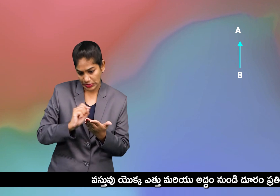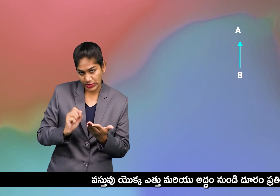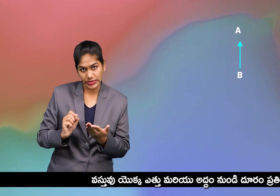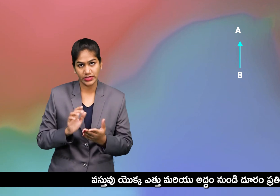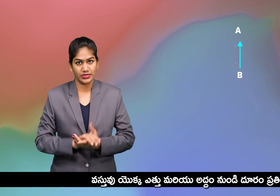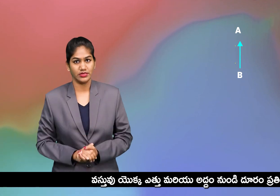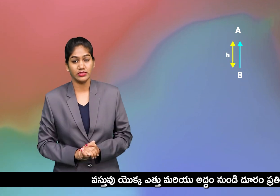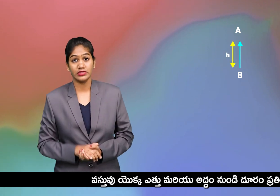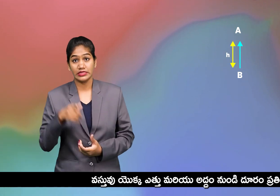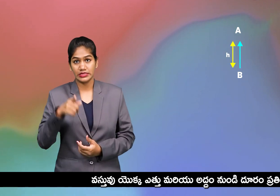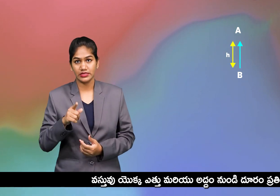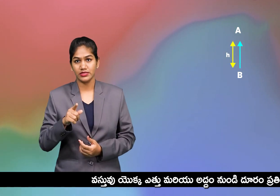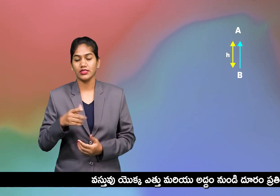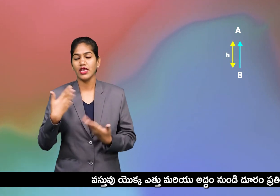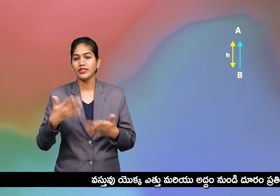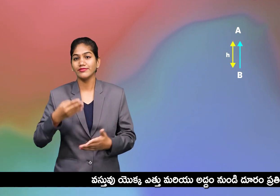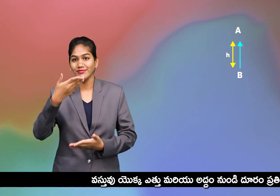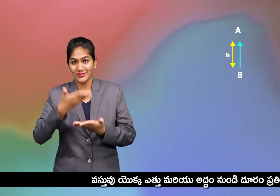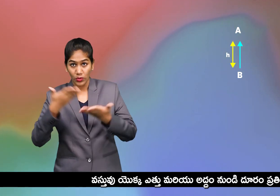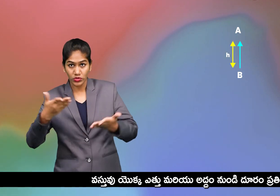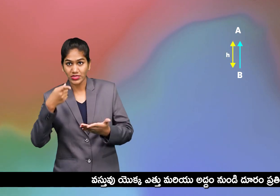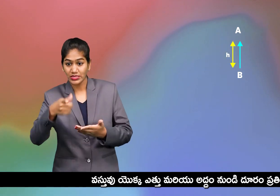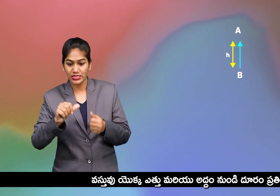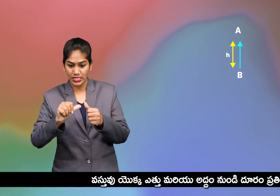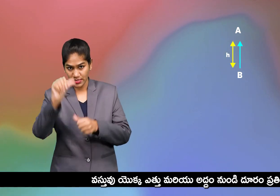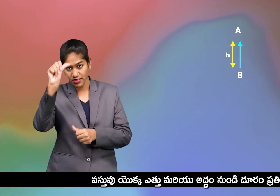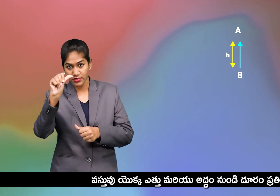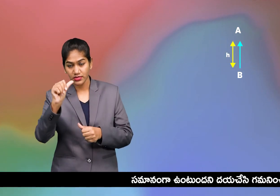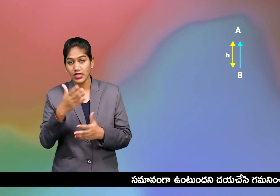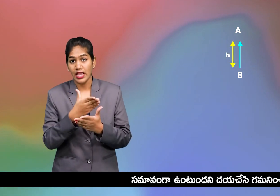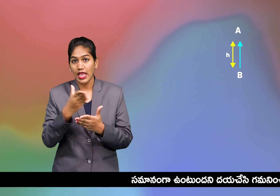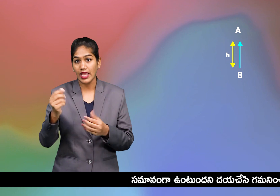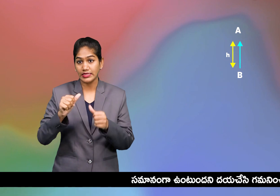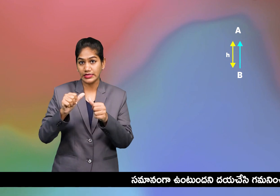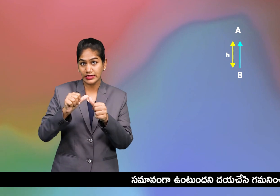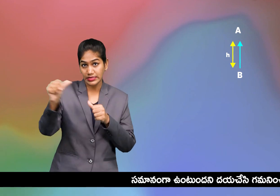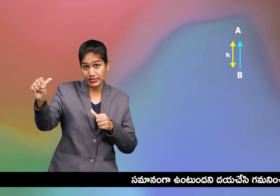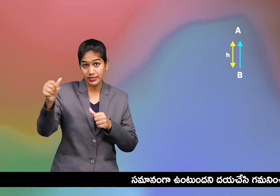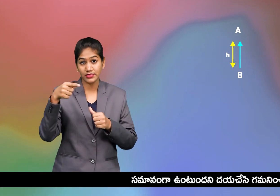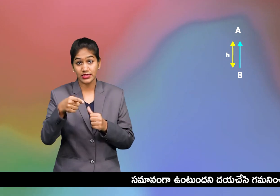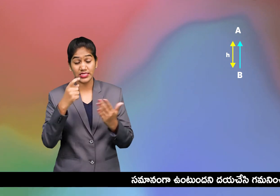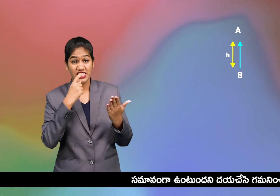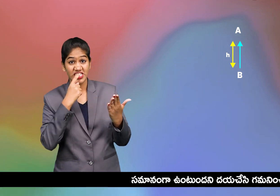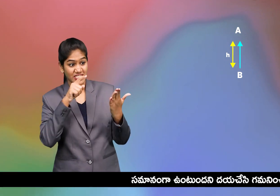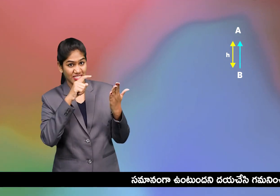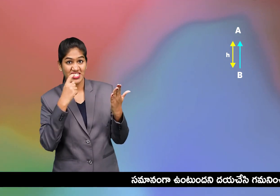వస్తువు యొక్క ఎత్తు మరియు అద్దం నుండి దూరం ప్రతిబింబించే ఇమేజ్కి సమానంగా ఉంటుందని దయచేసి గమనించండి.